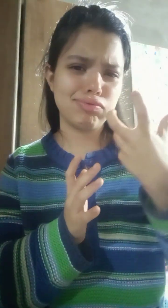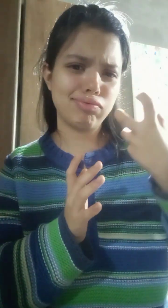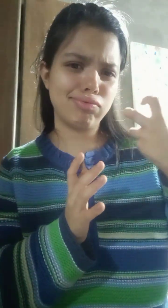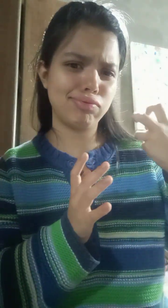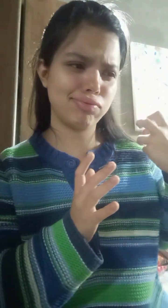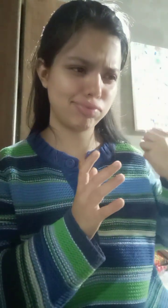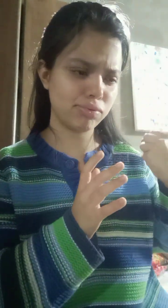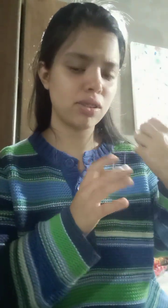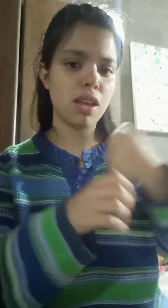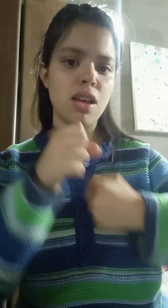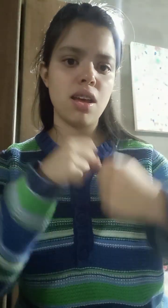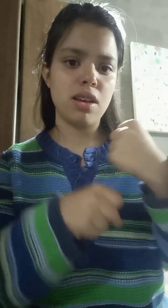1960